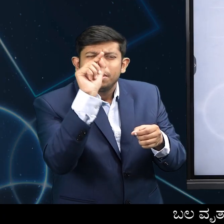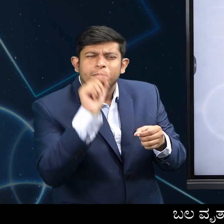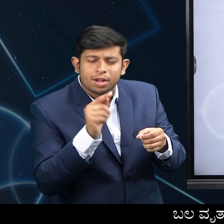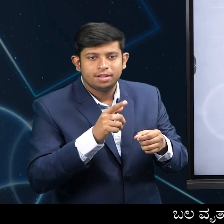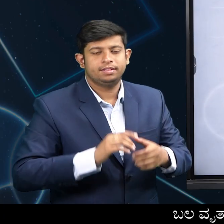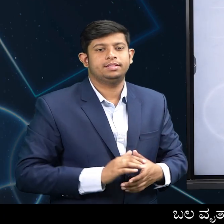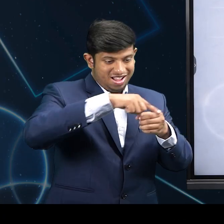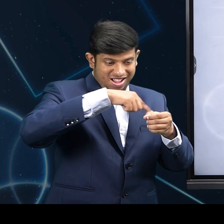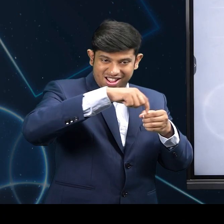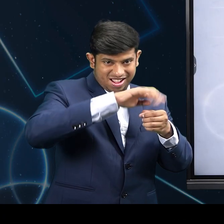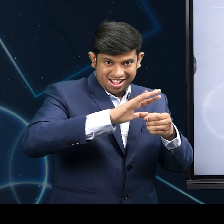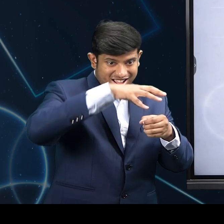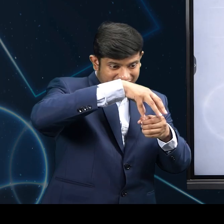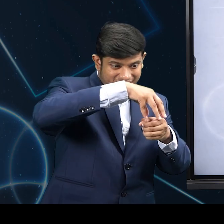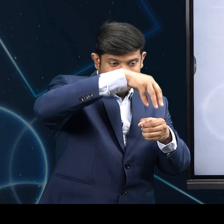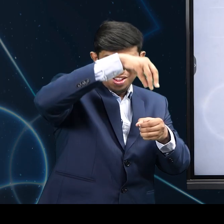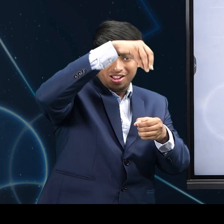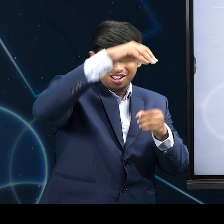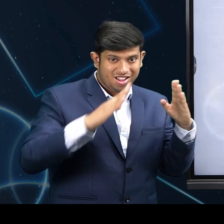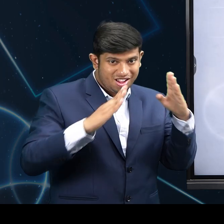ಗುಣಲಕ್ಷಣಗಳು. ಕೋನ್ನ ಬಾಗಿದ ಮೇಲ್ಮೈ ಪ್ರದೇಶ,